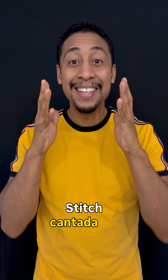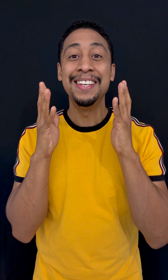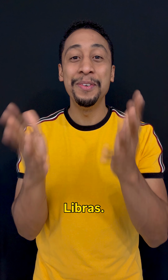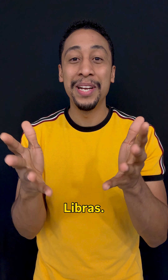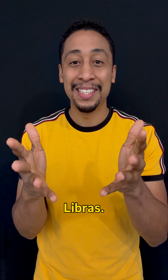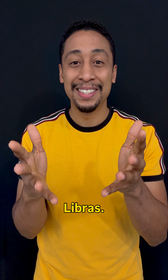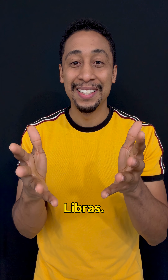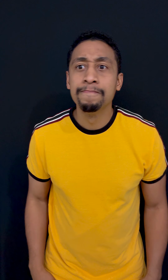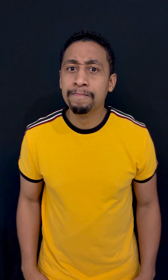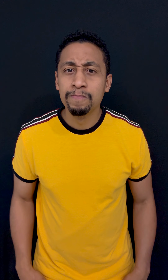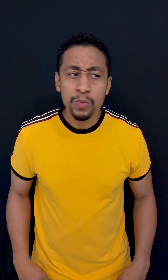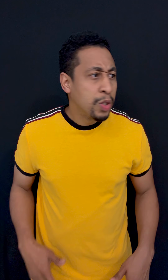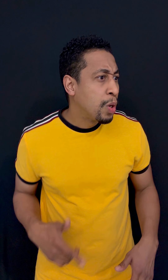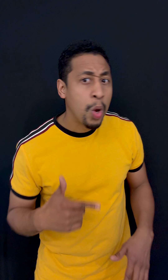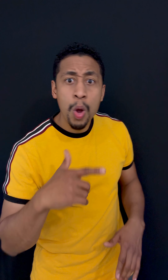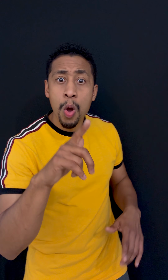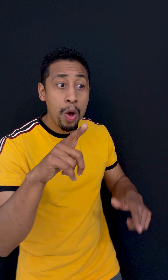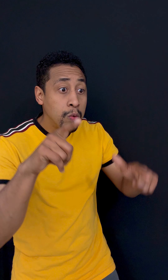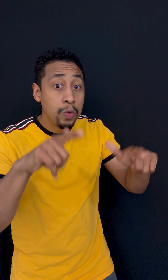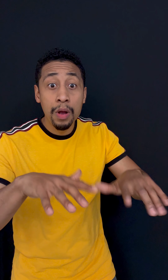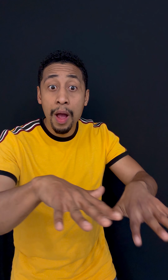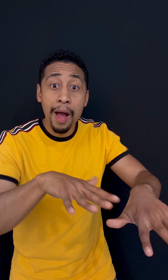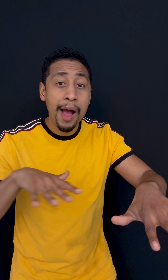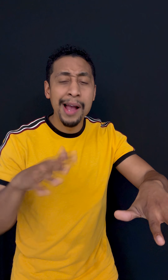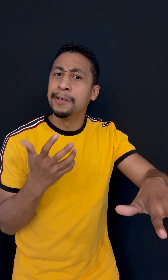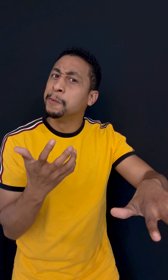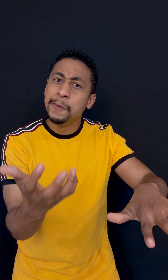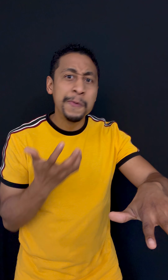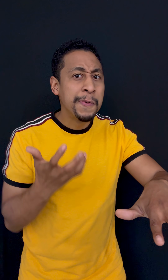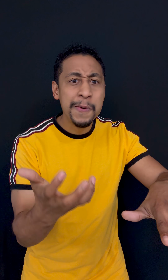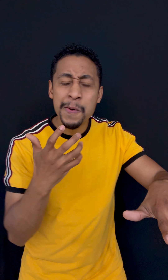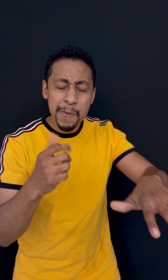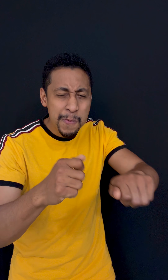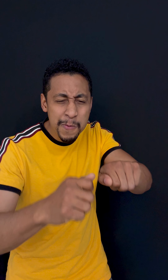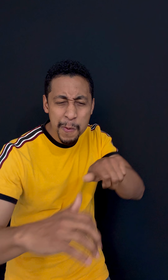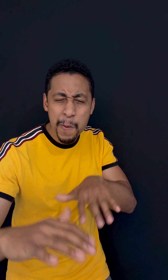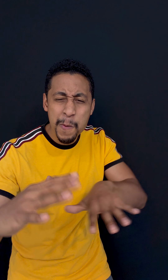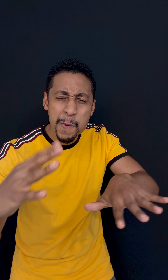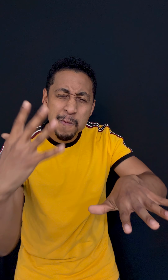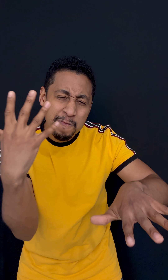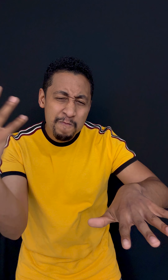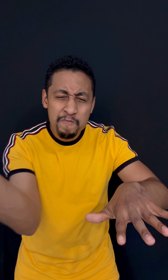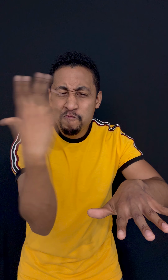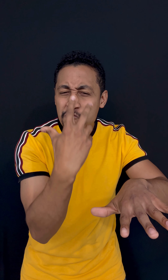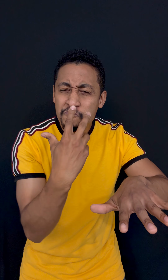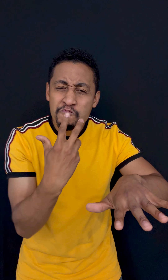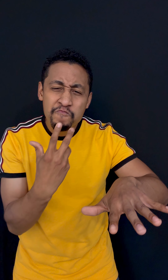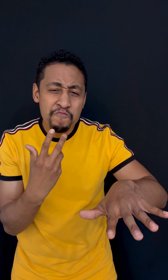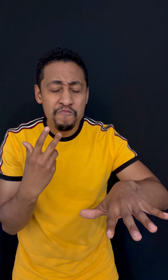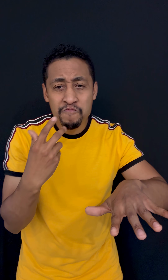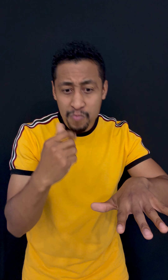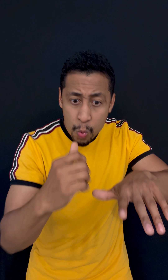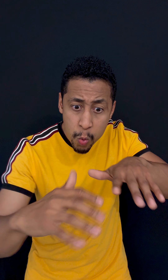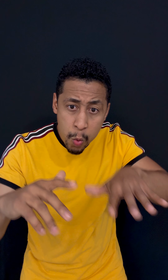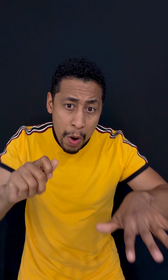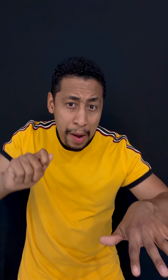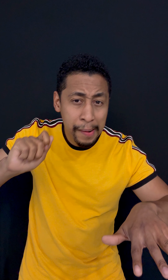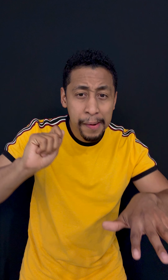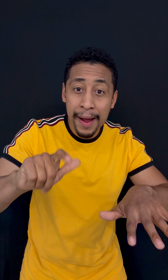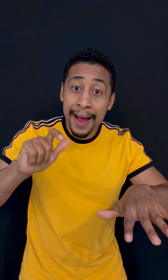em Libras. Noutro lugar que eu queira estar, além de curtir um belo mar, além de curtir uma bem azul,